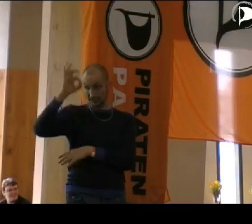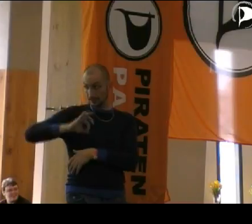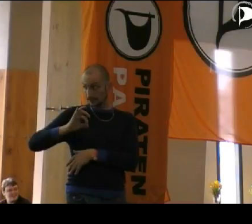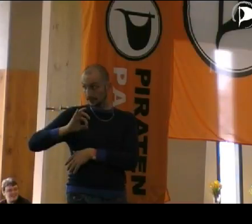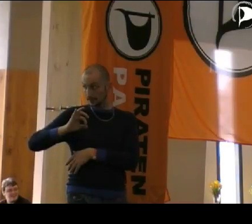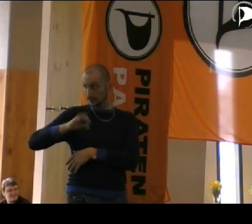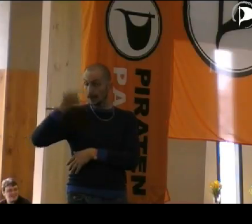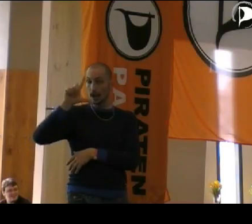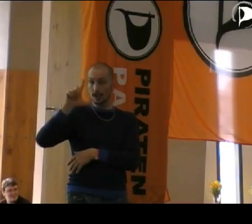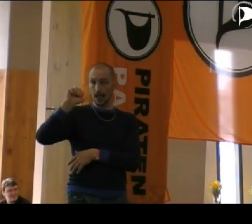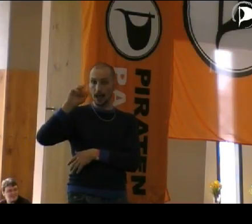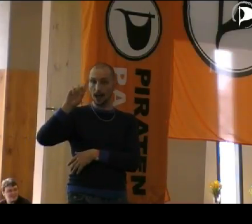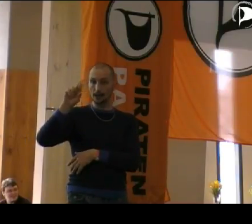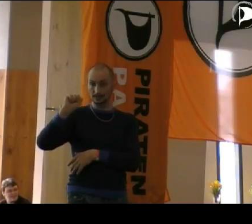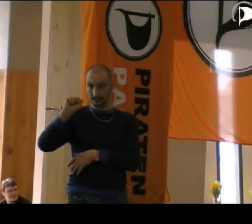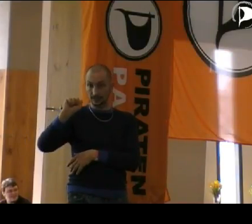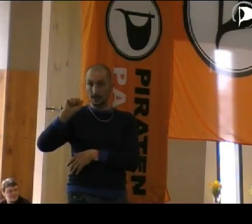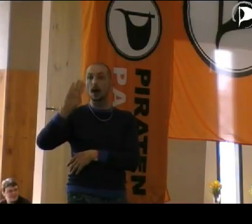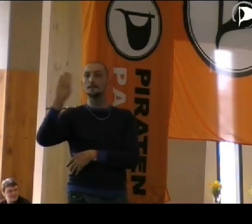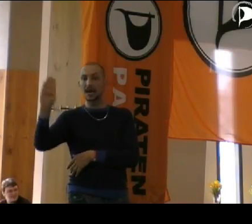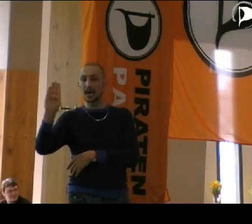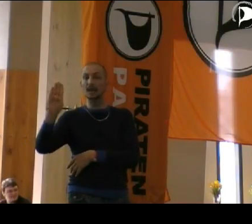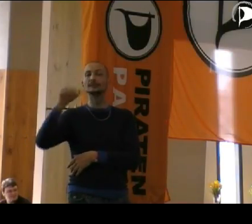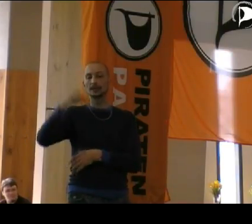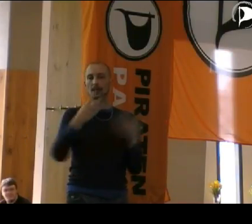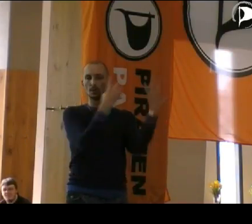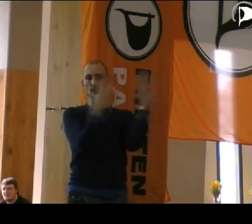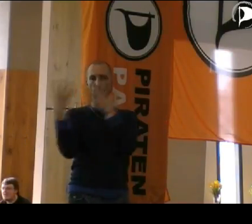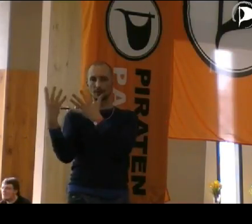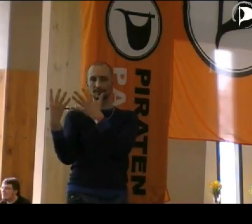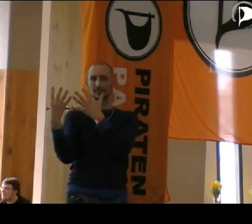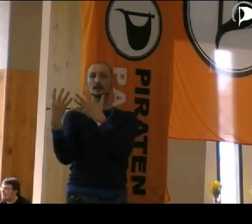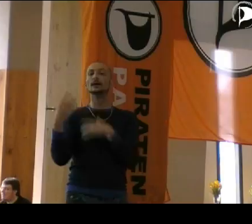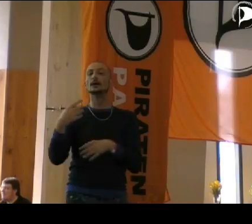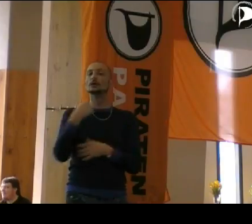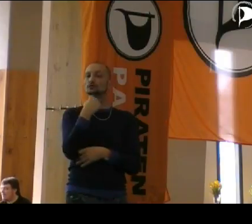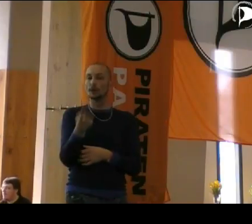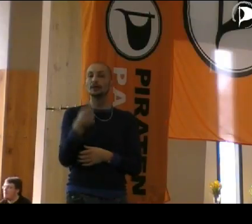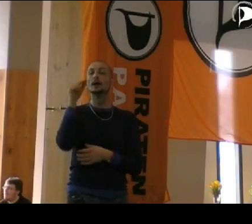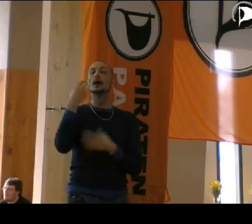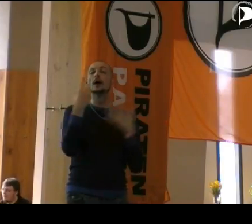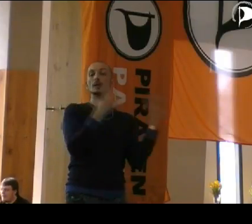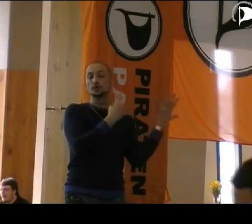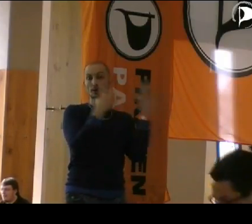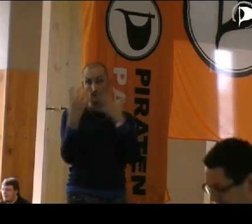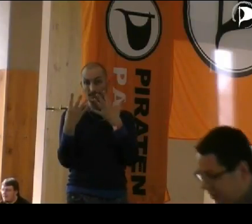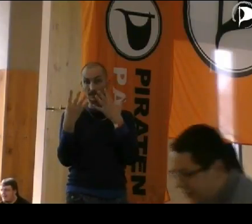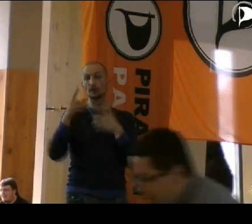fast alles hat 99 stimmen halten das sind 59,64 prozent